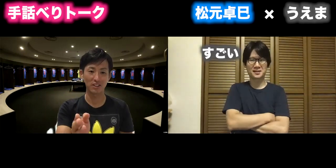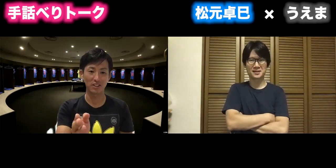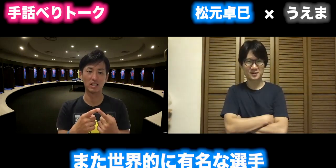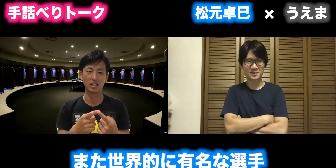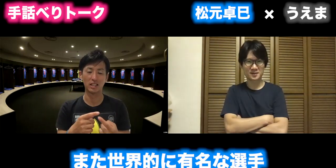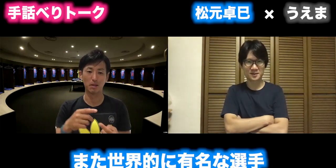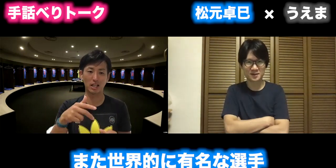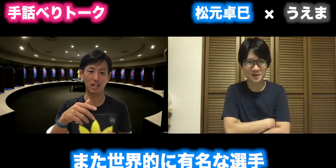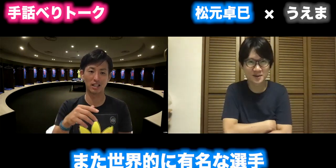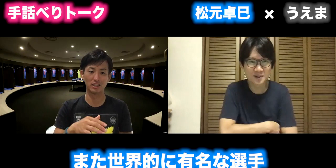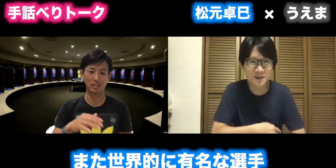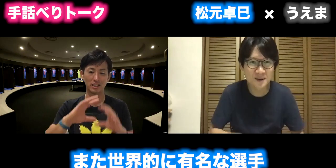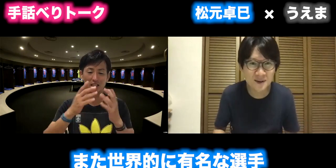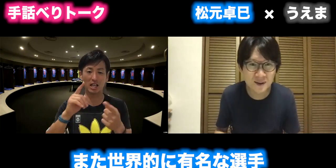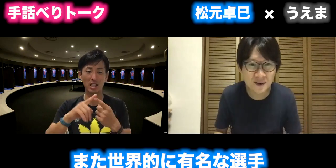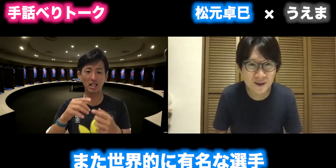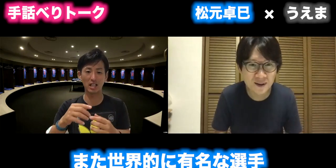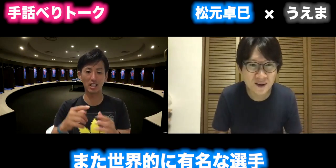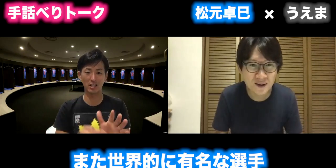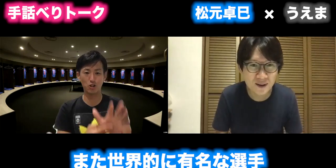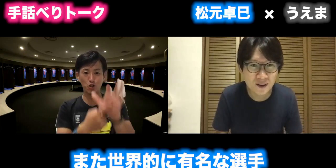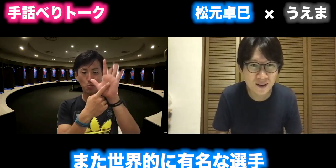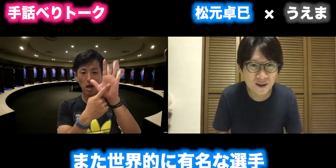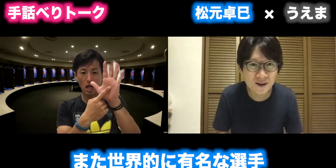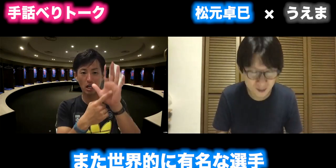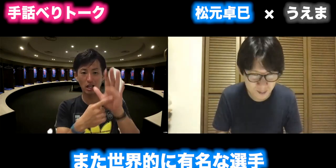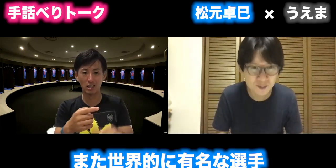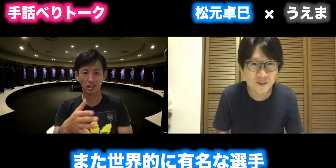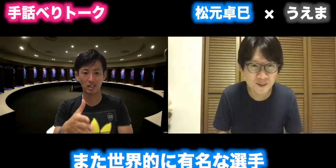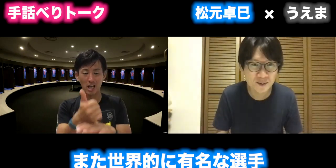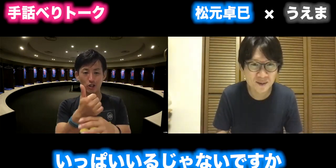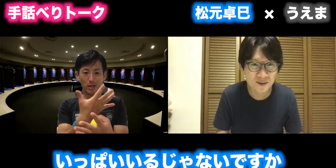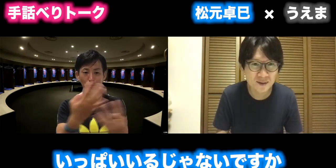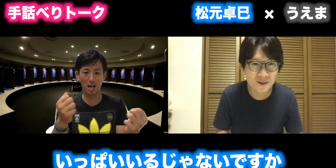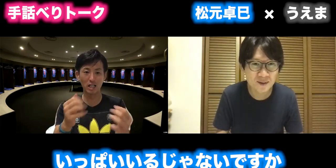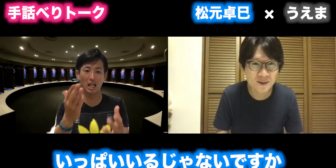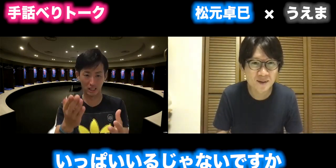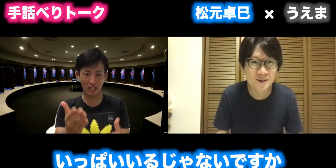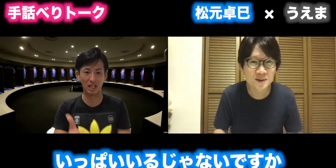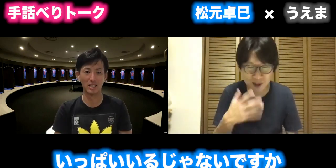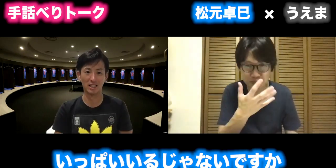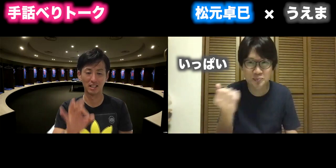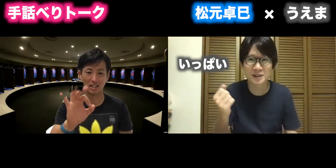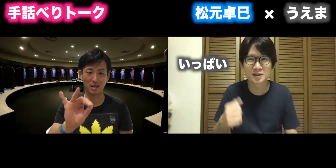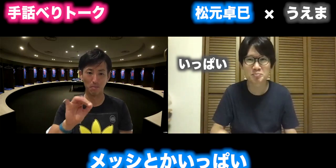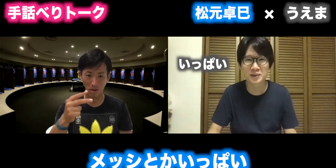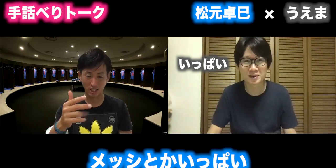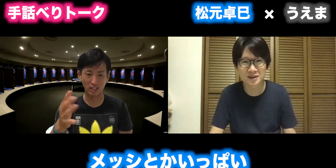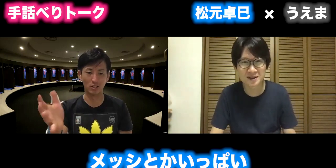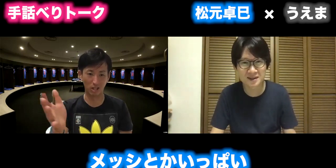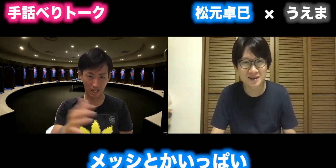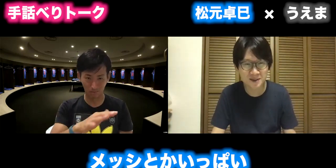位また世界的な有名な選手いっぱいだやつかやっぱり